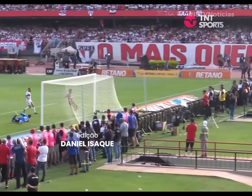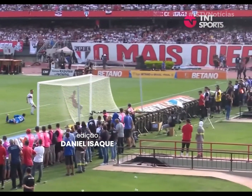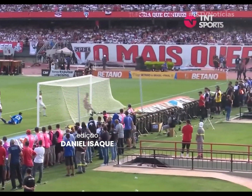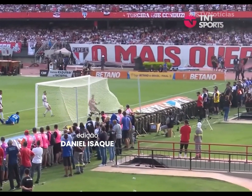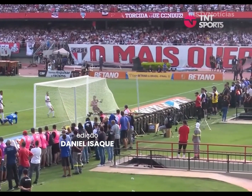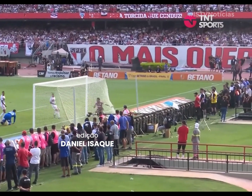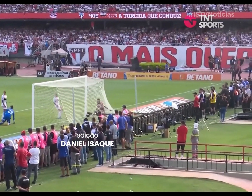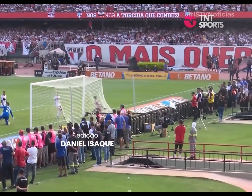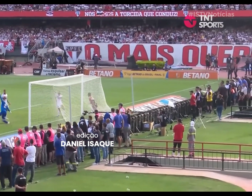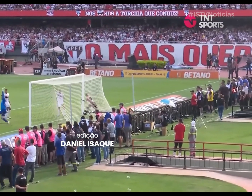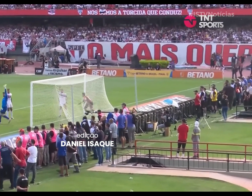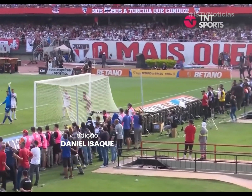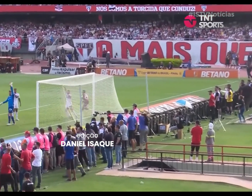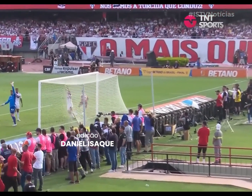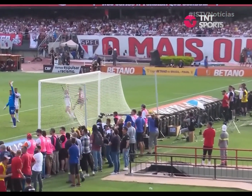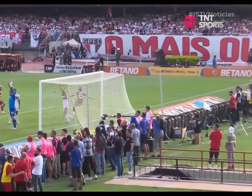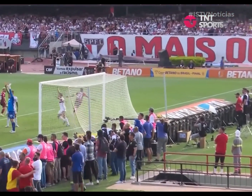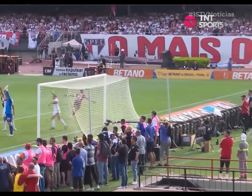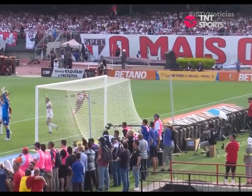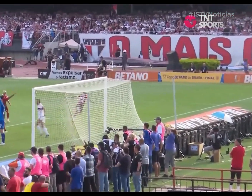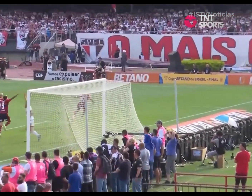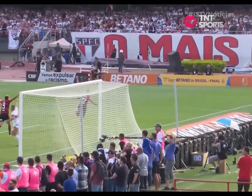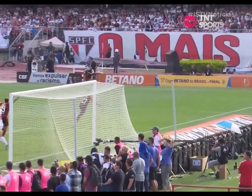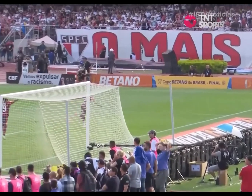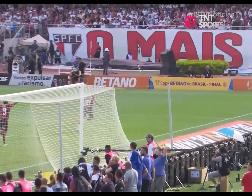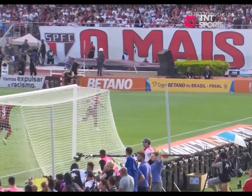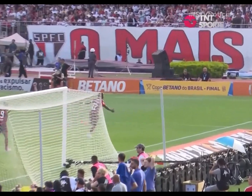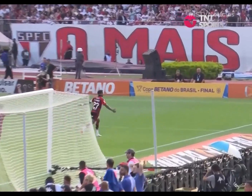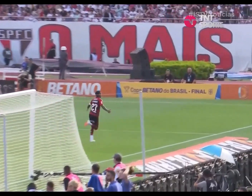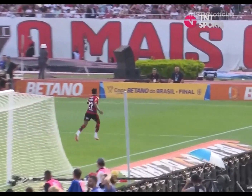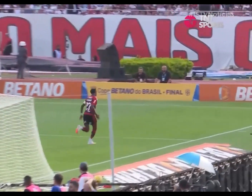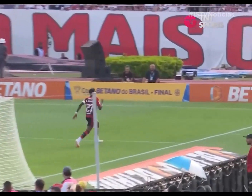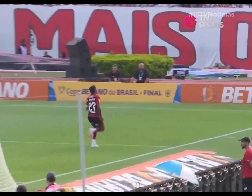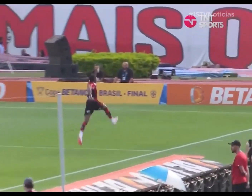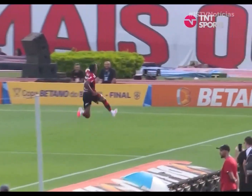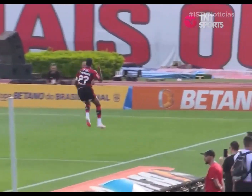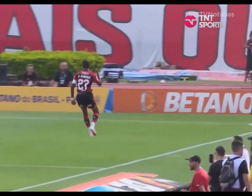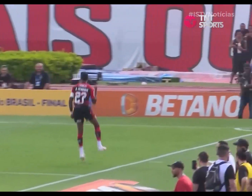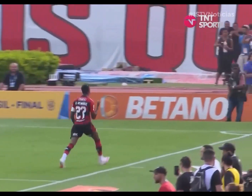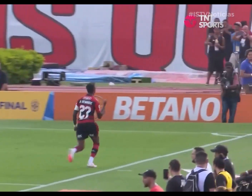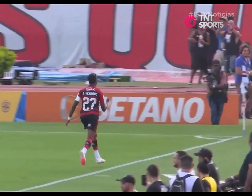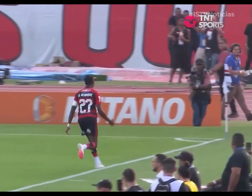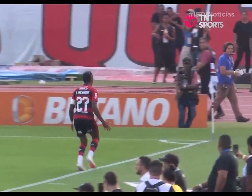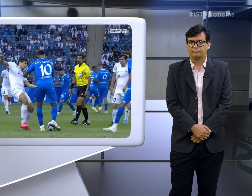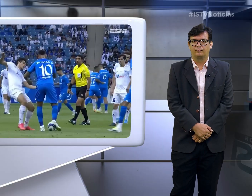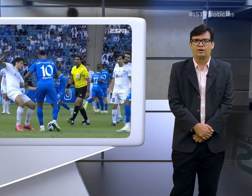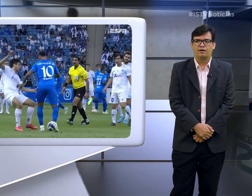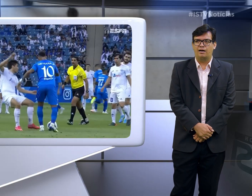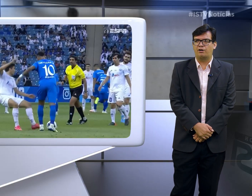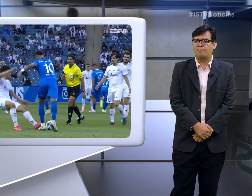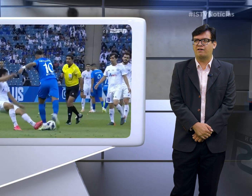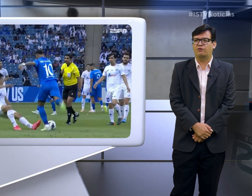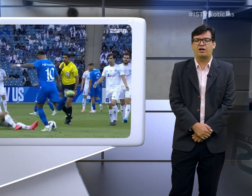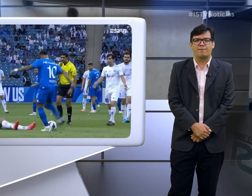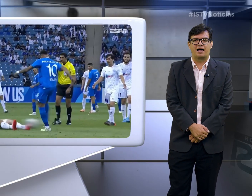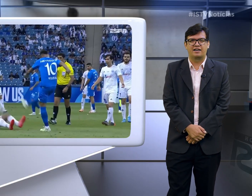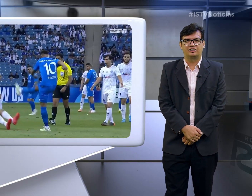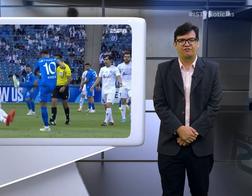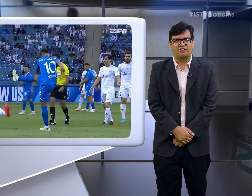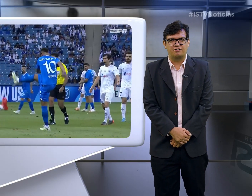ganhou notoriedade no Brasil após conquistar uma Libertadores e um brasileiro pelo Mengão em 2019. É o Neymar sendo Neymar, né? Já fez isso